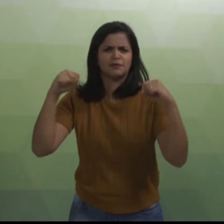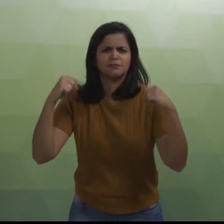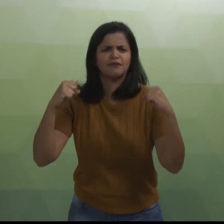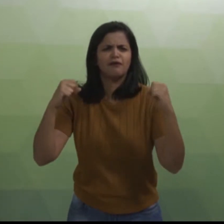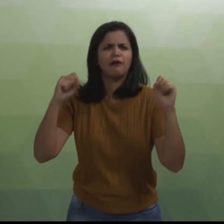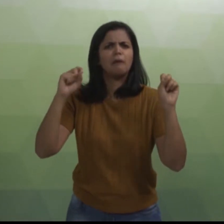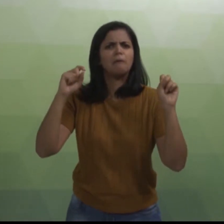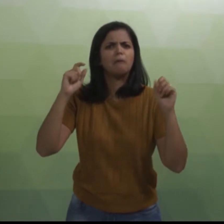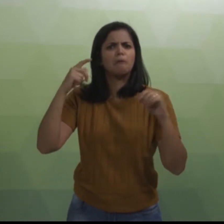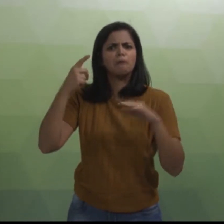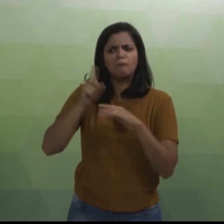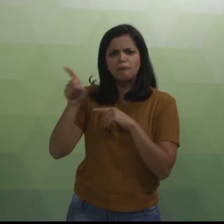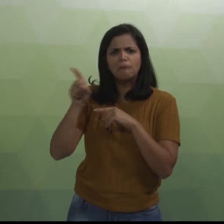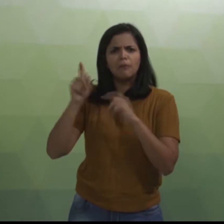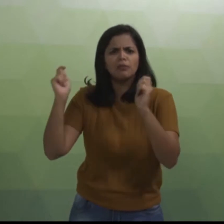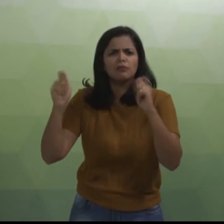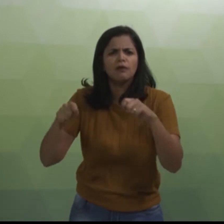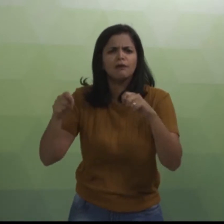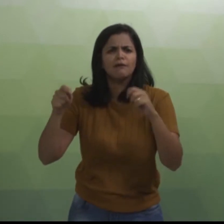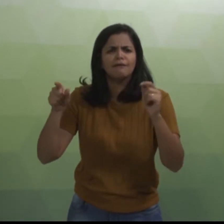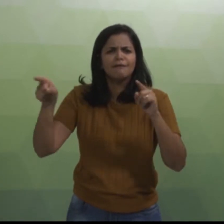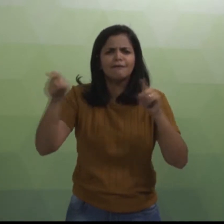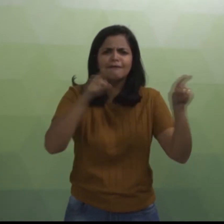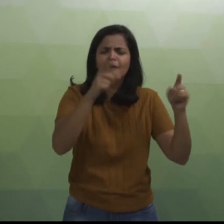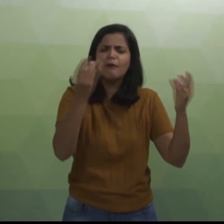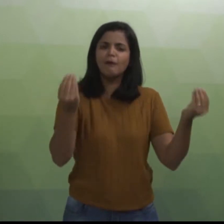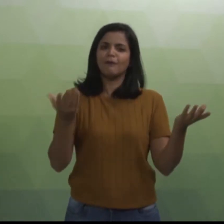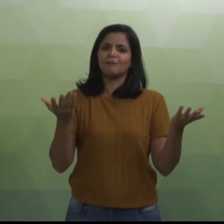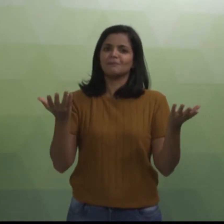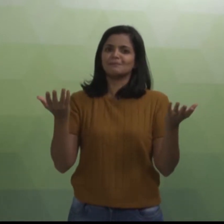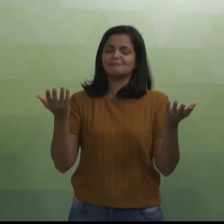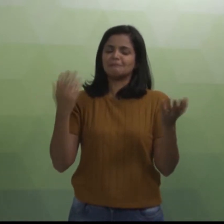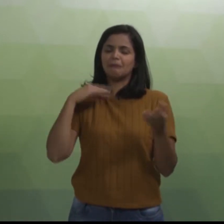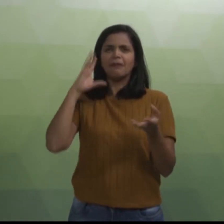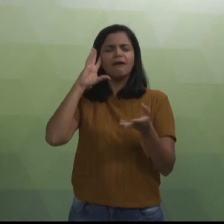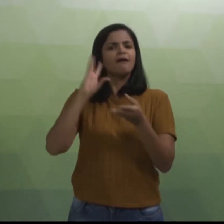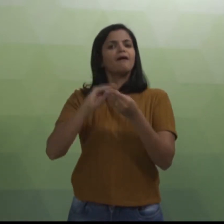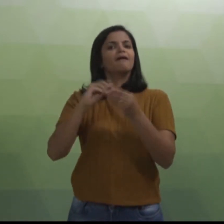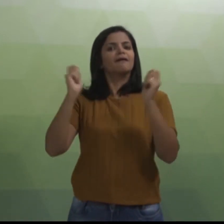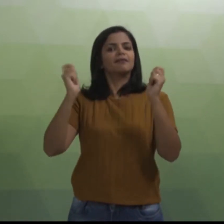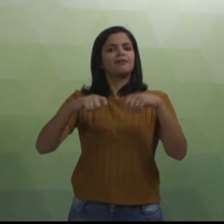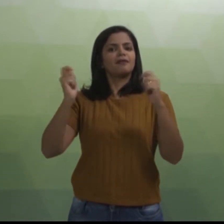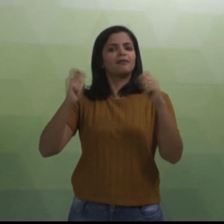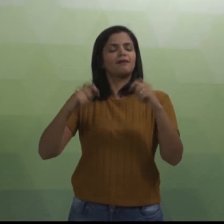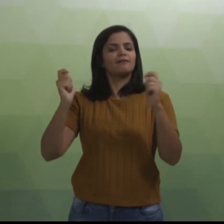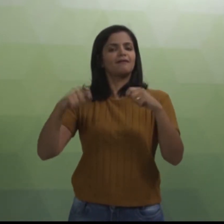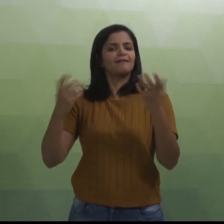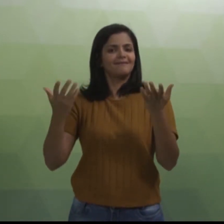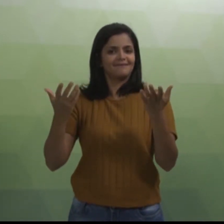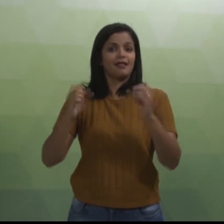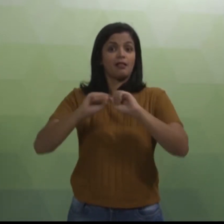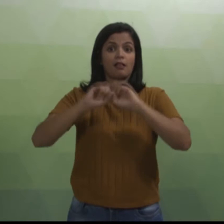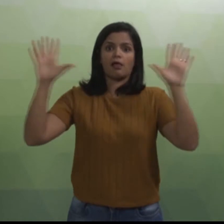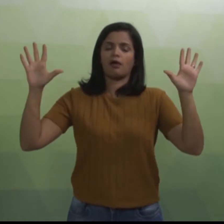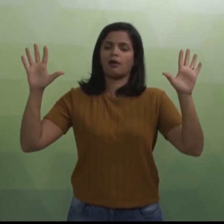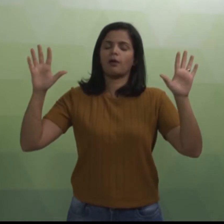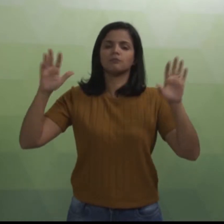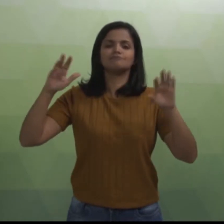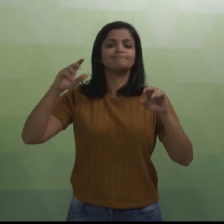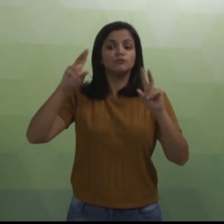uma. Tem uma academia. Então, perceba essa marcação. Ah, tá. Tá ali próximo à minha